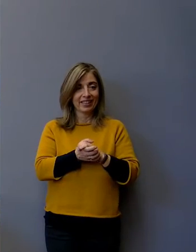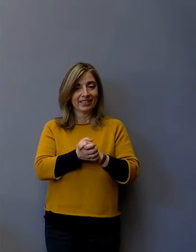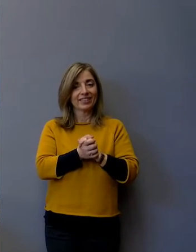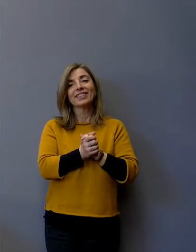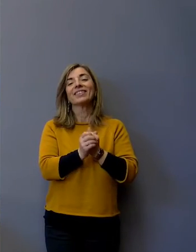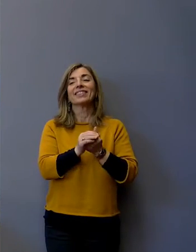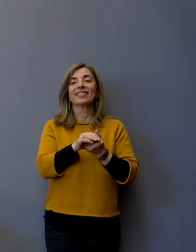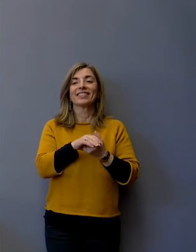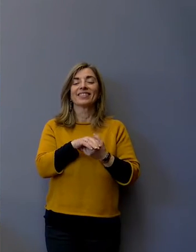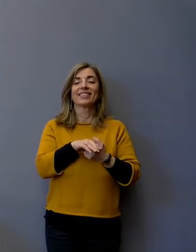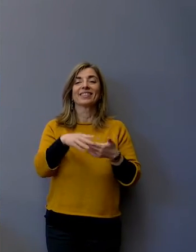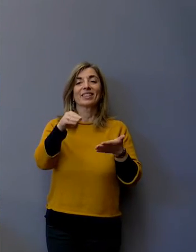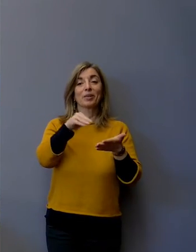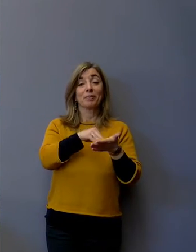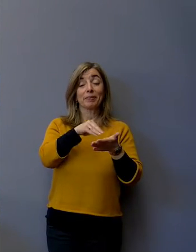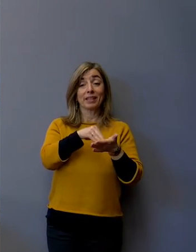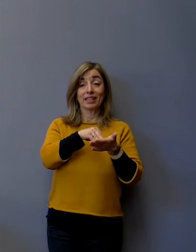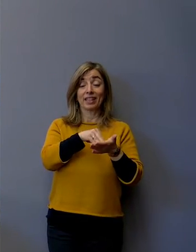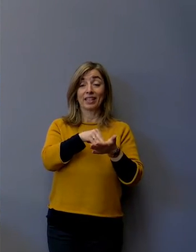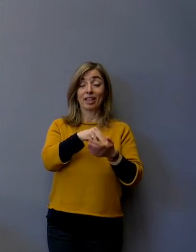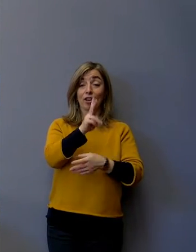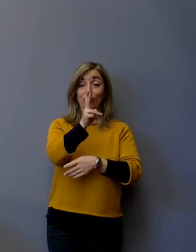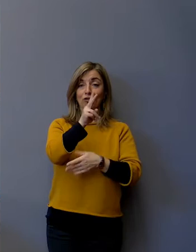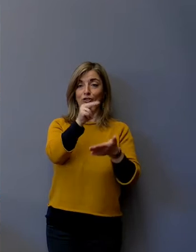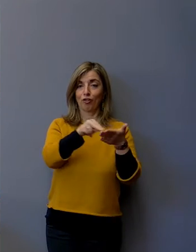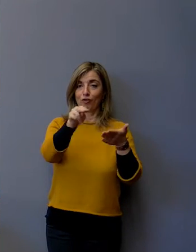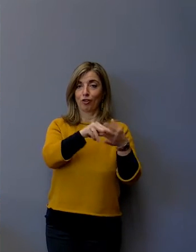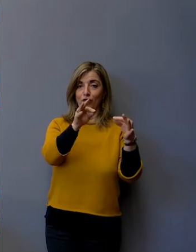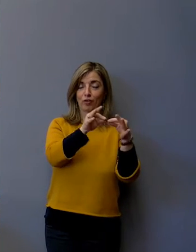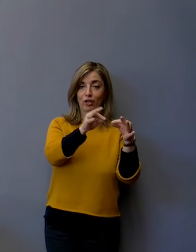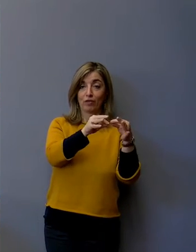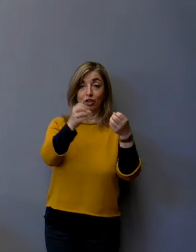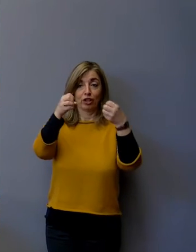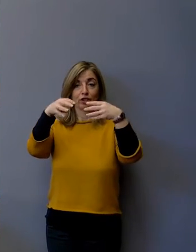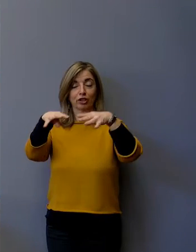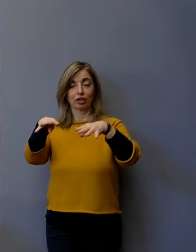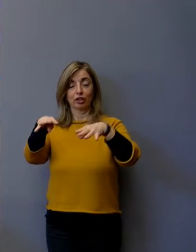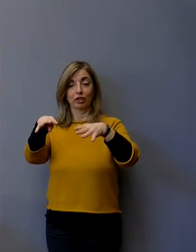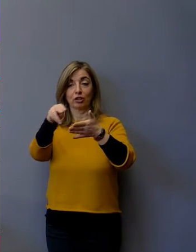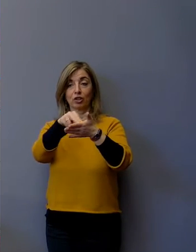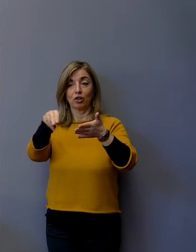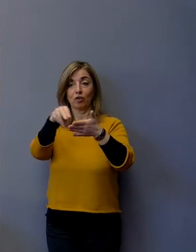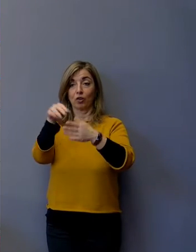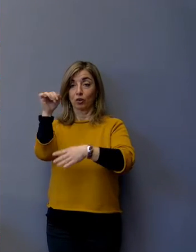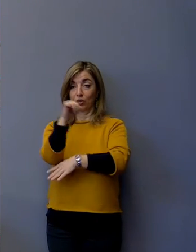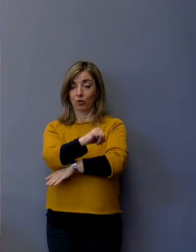in presenza 12 voti favorevoli e 19 contrari consigliere avvenente